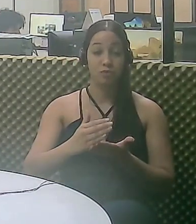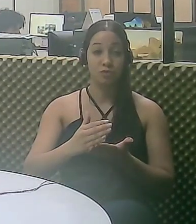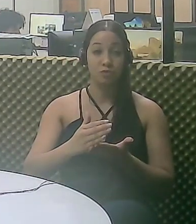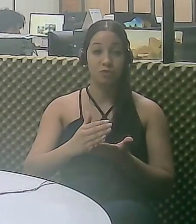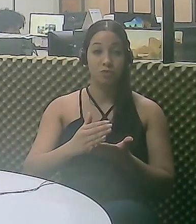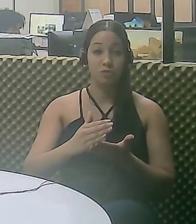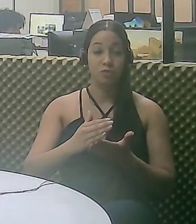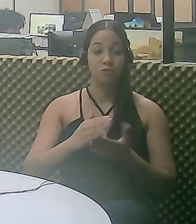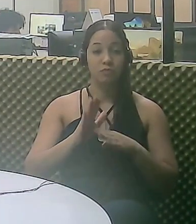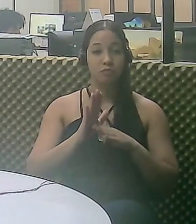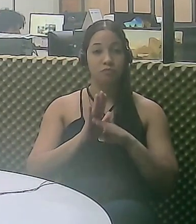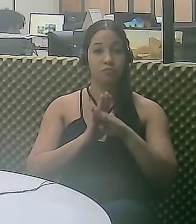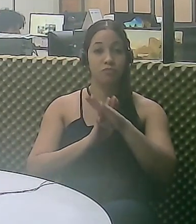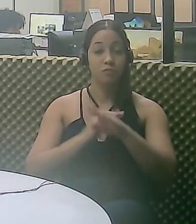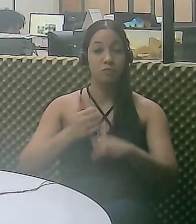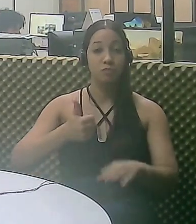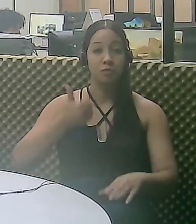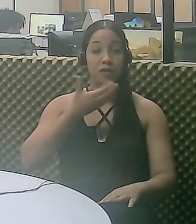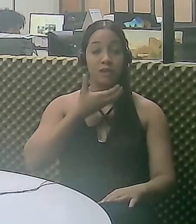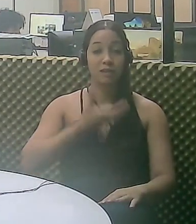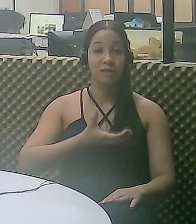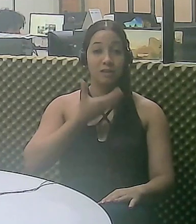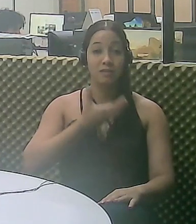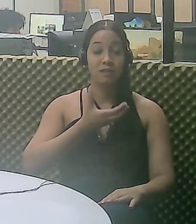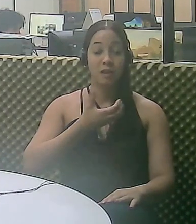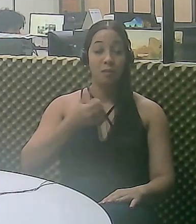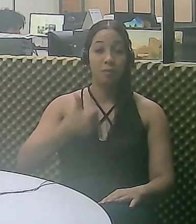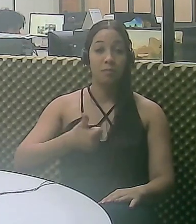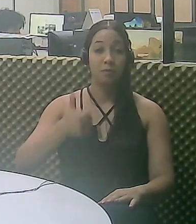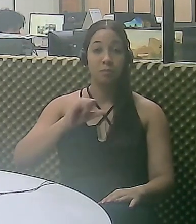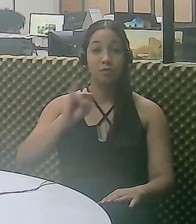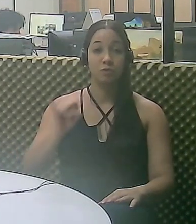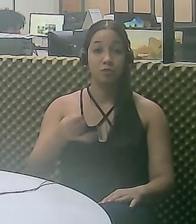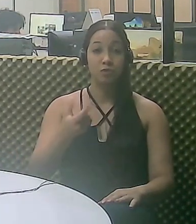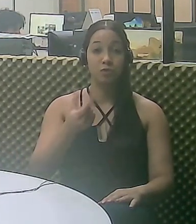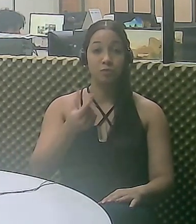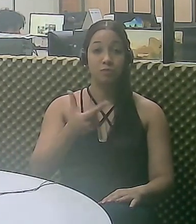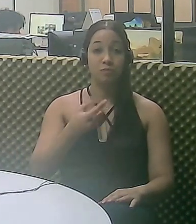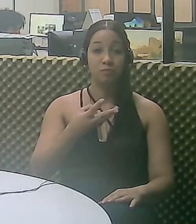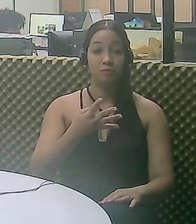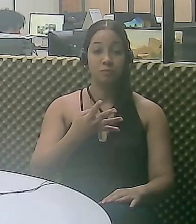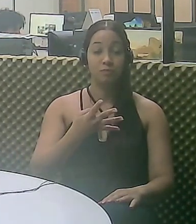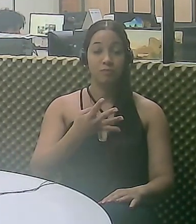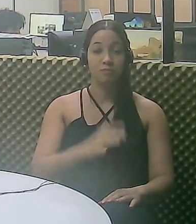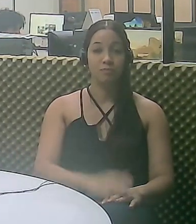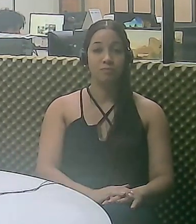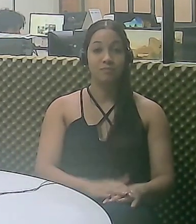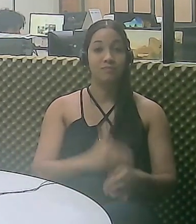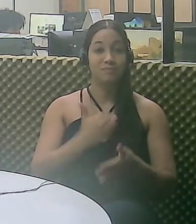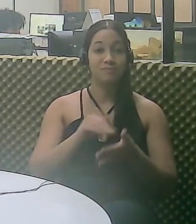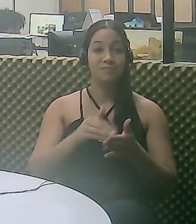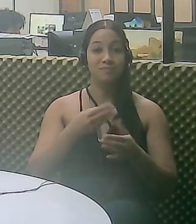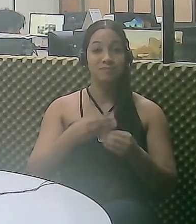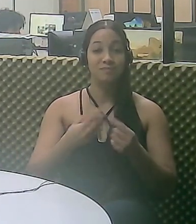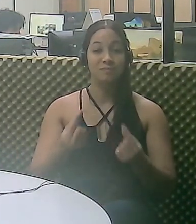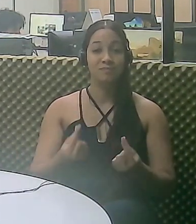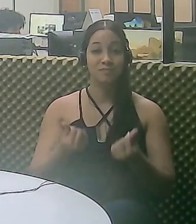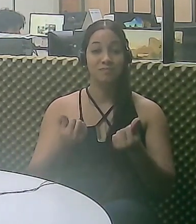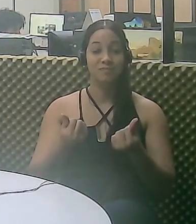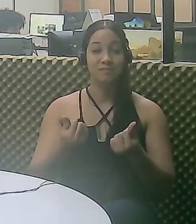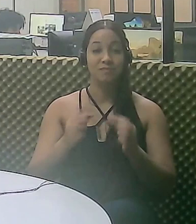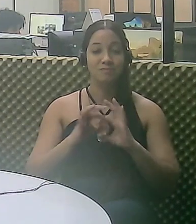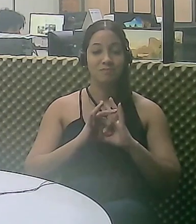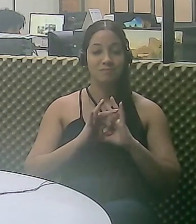foi escalonada para 1º de dezembro e 1º de janeiro de 2024. A Secretaria Municipal de Finanças